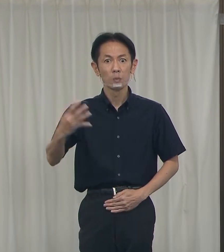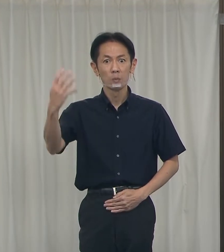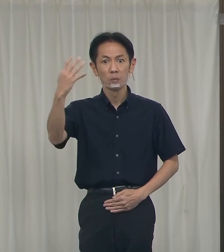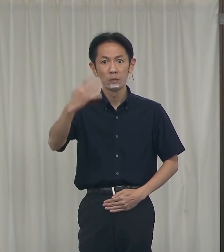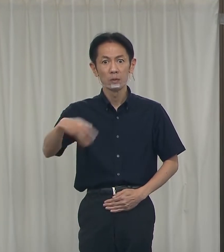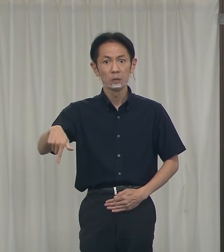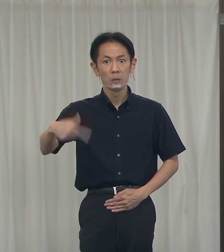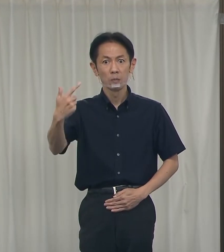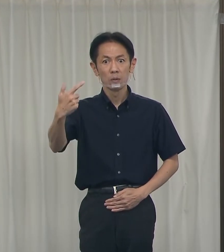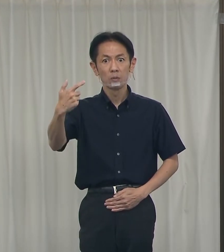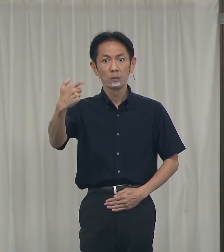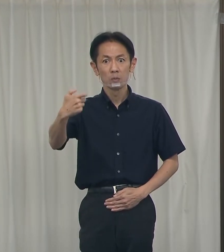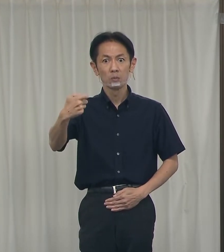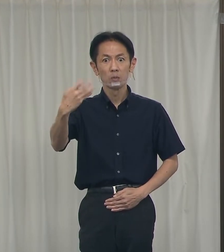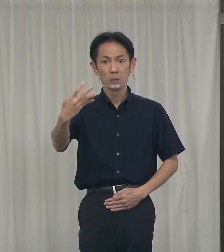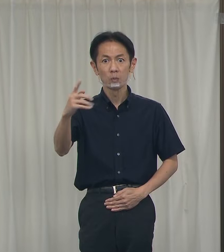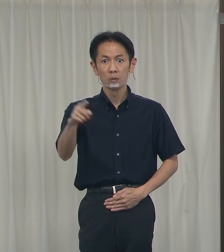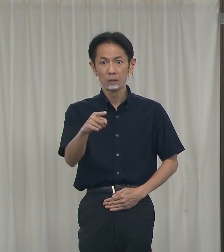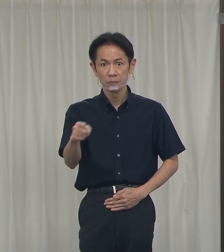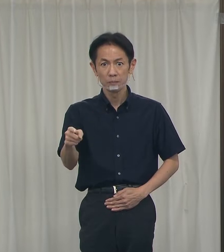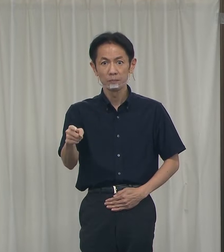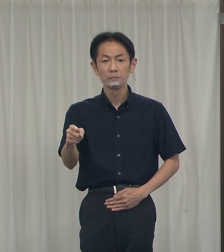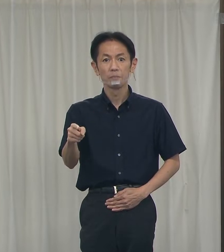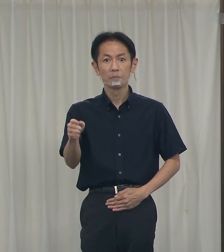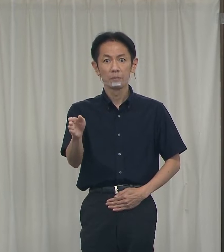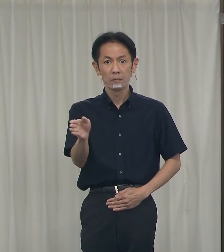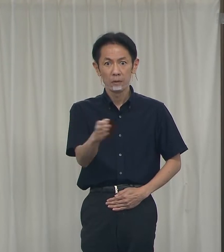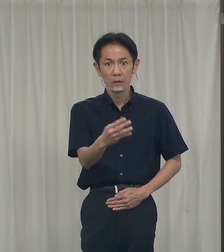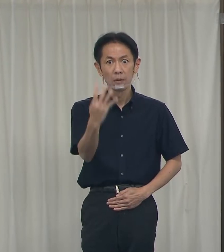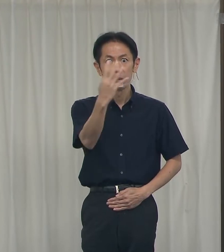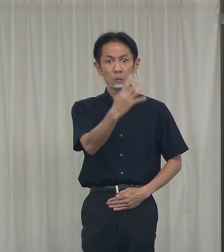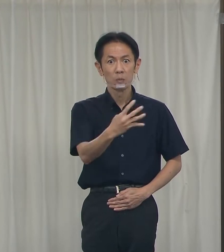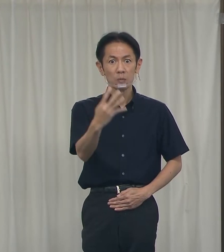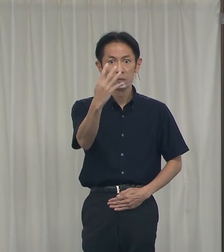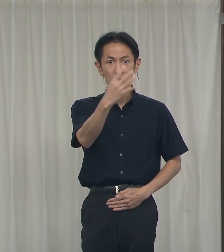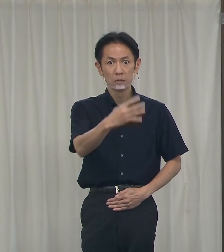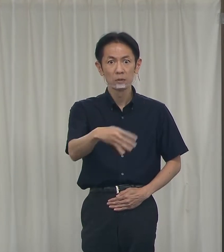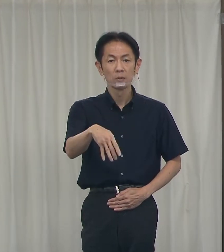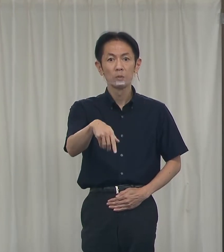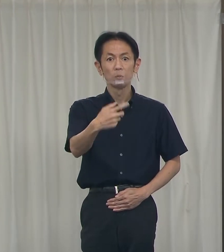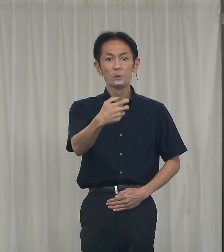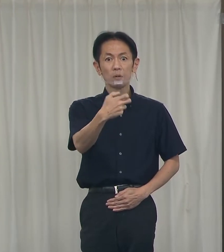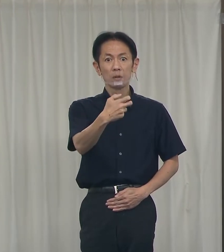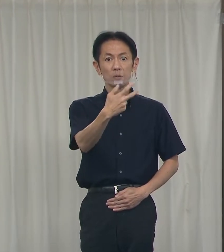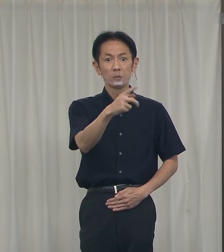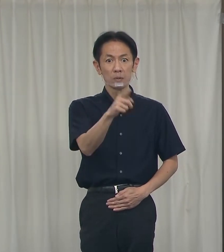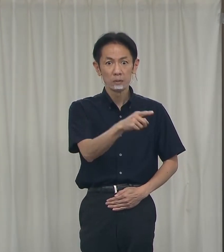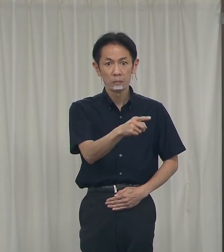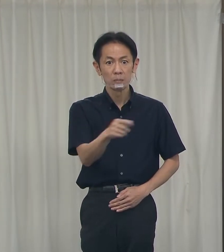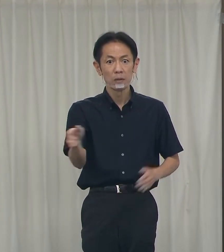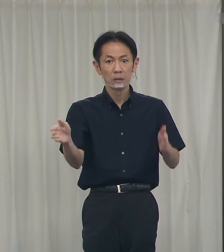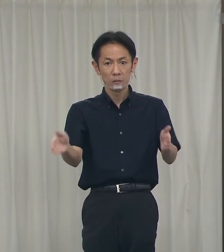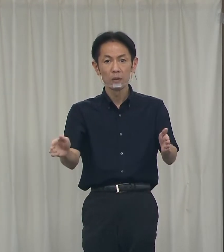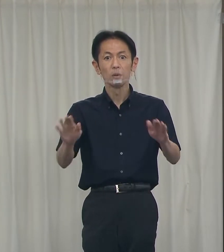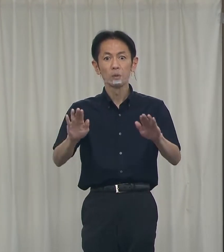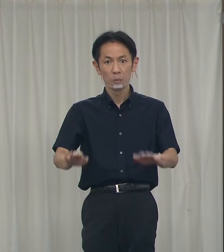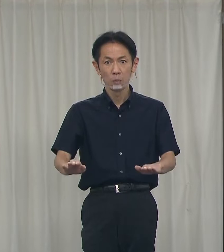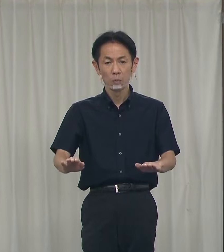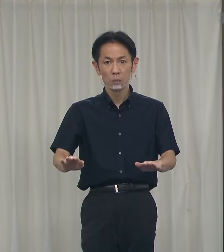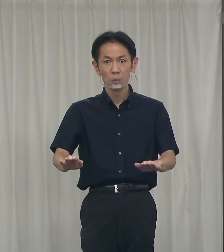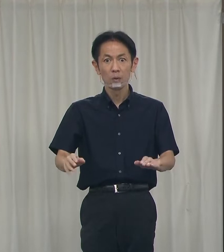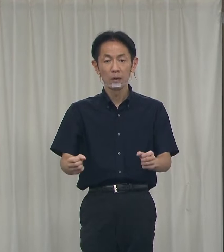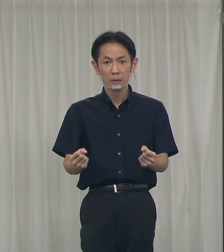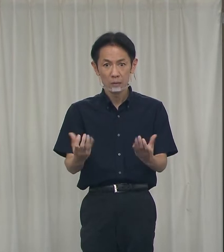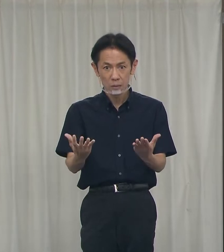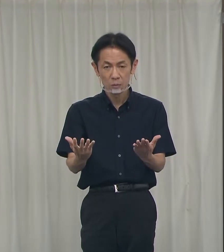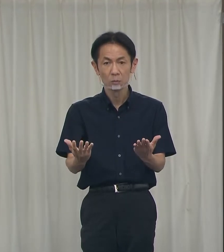4664例目から4676例目までが本日新